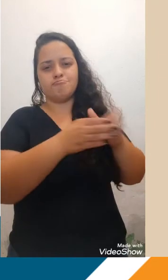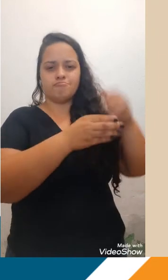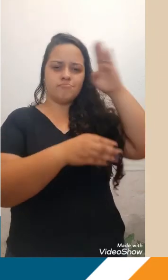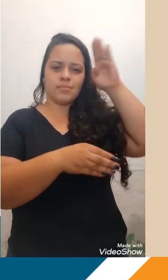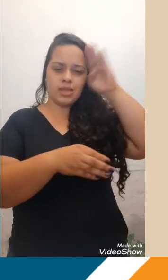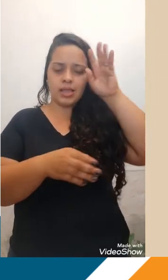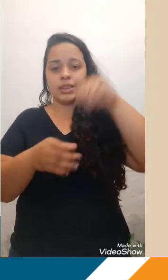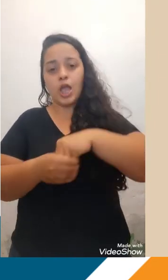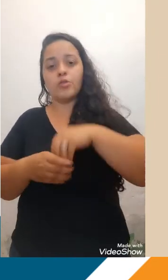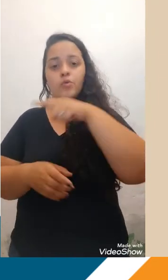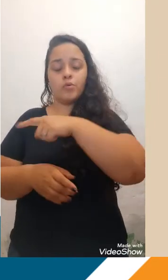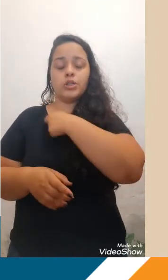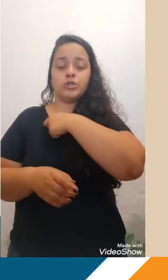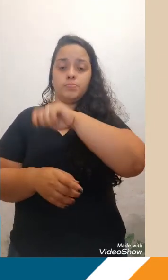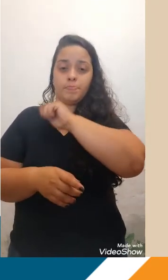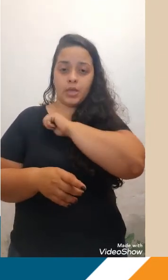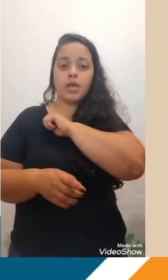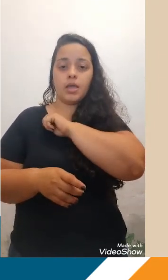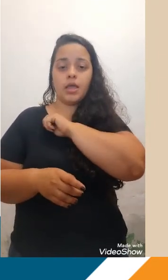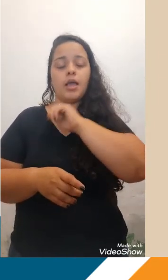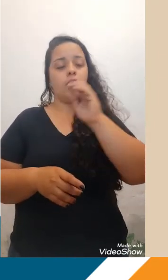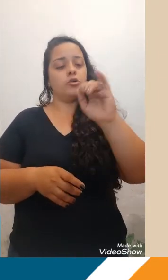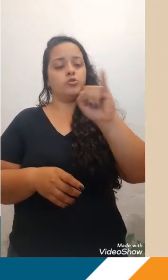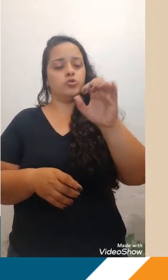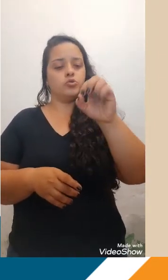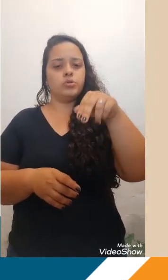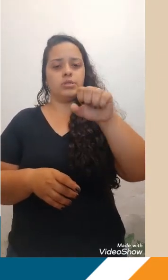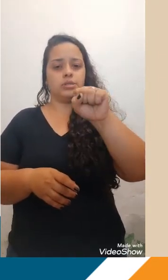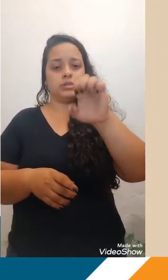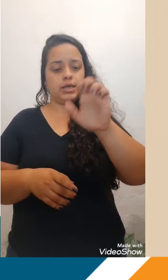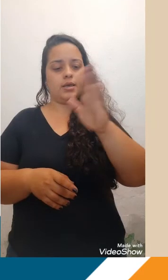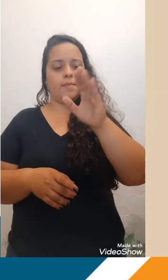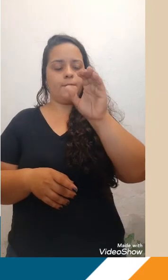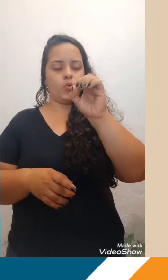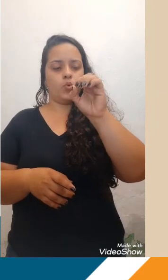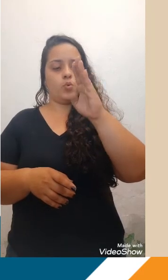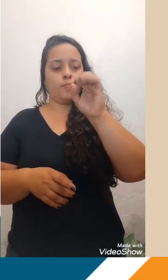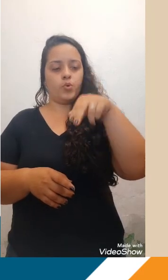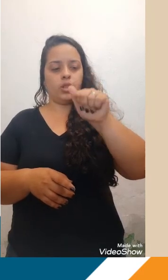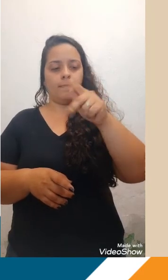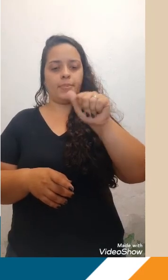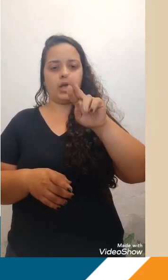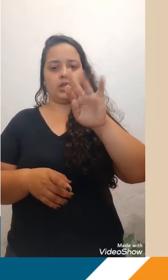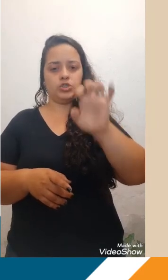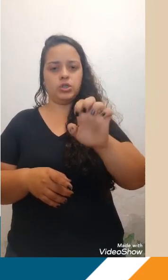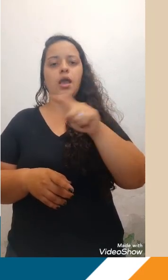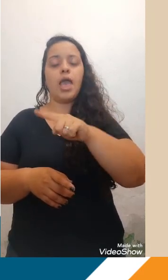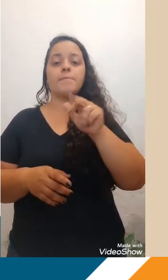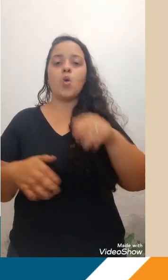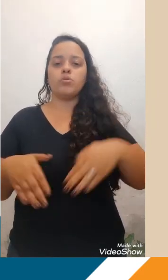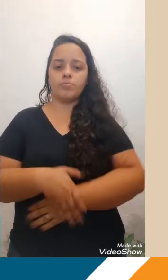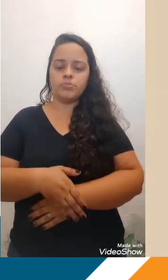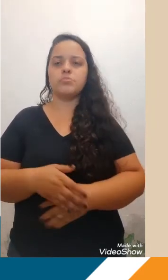dentro da Espanha, o rei foi substituído por José Bonaparte, irmão de Napoleão. Na América, chapetones